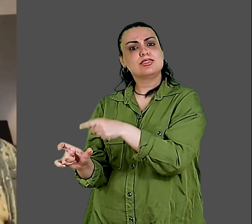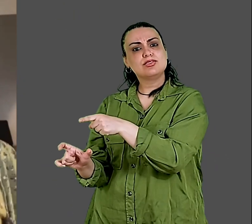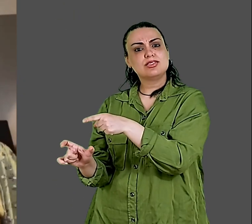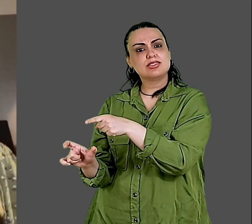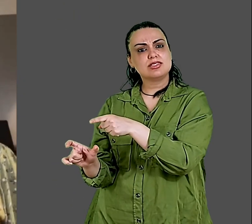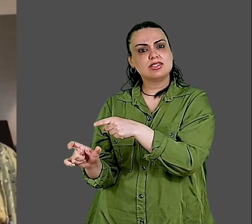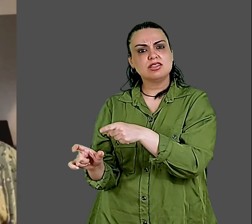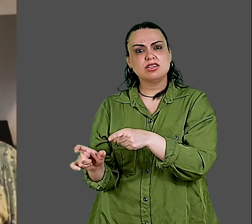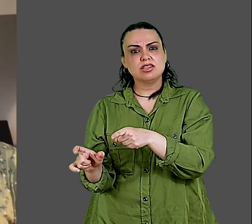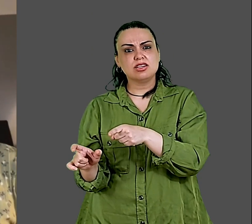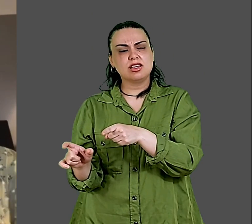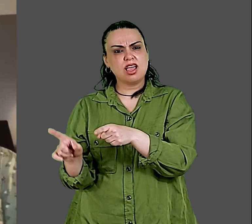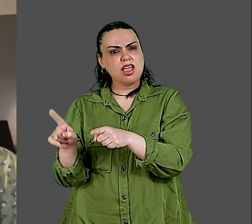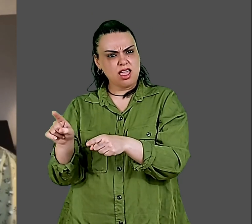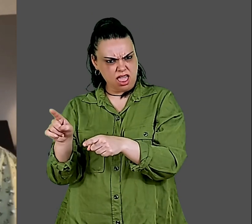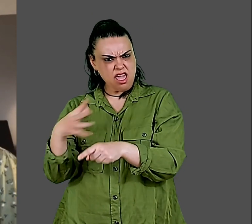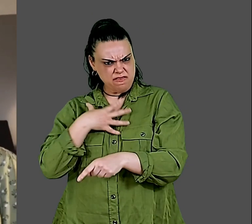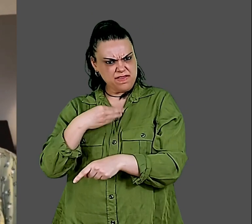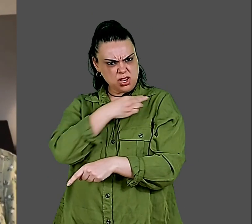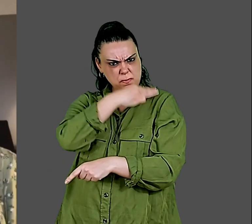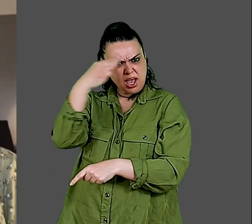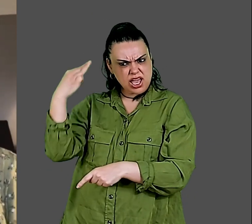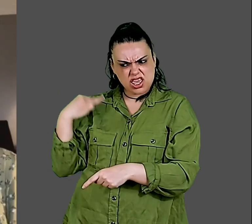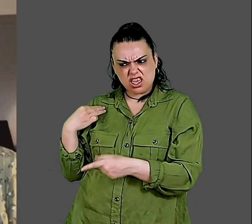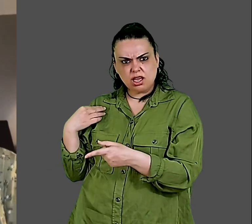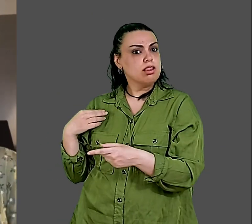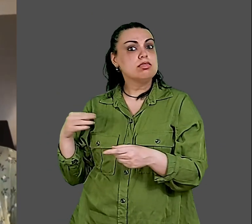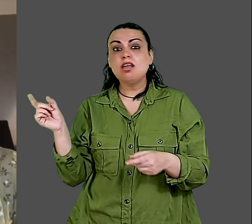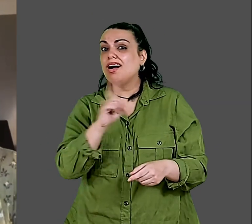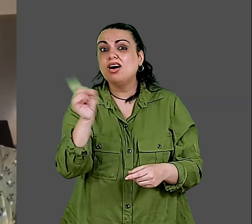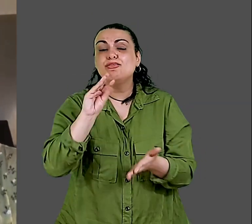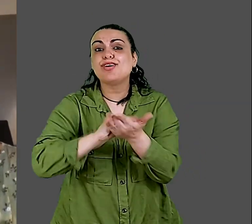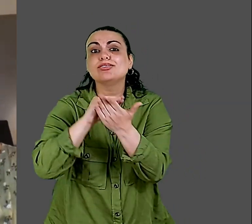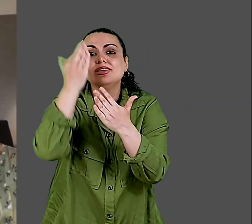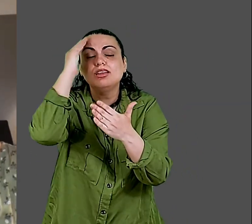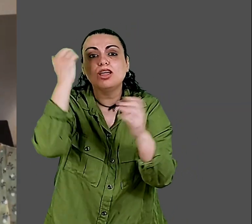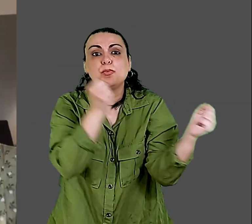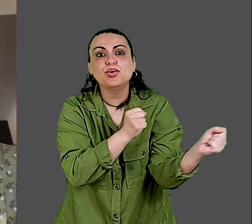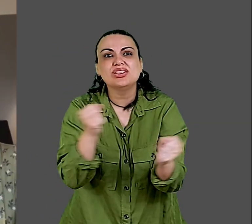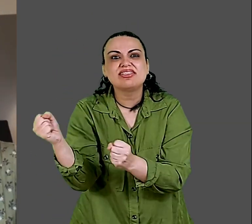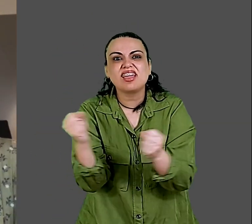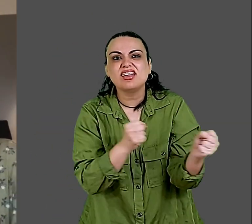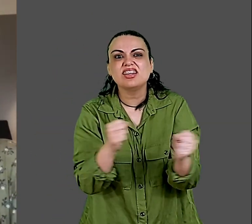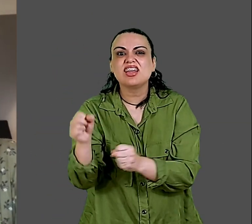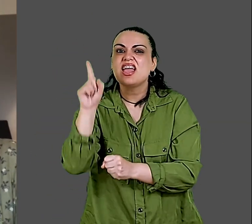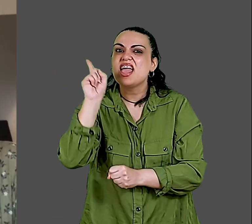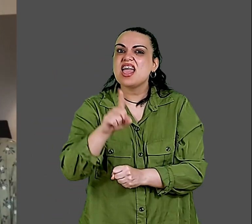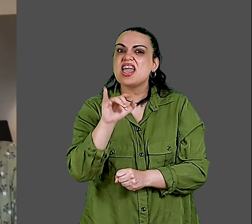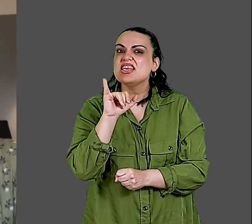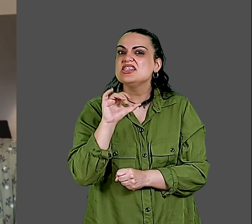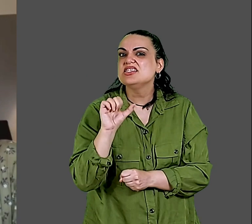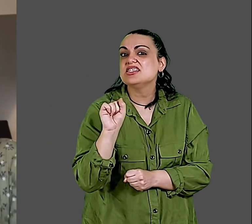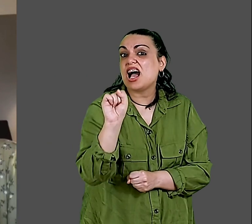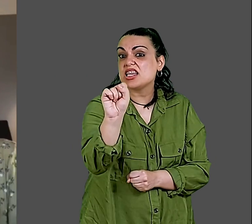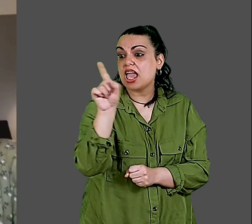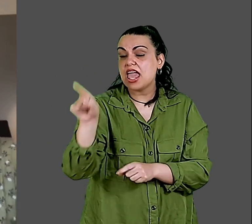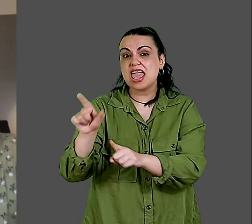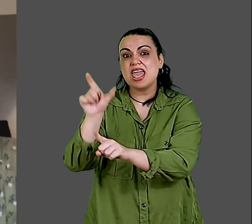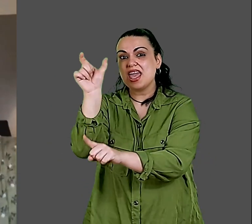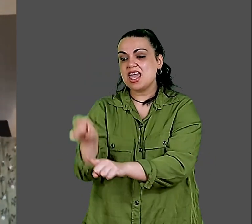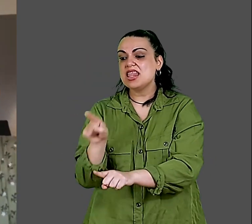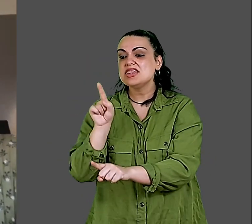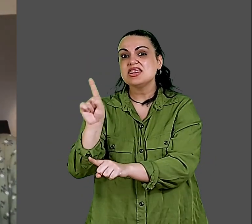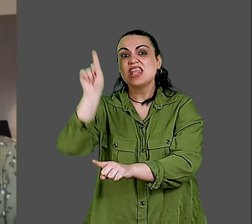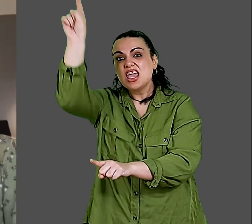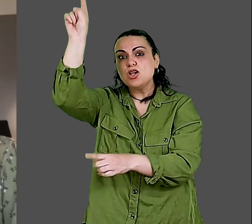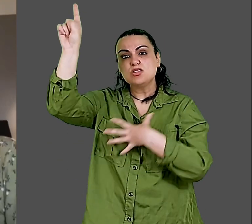gerada a incredulidade. Mas esse aí não é o filho da Maria? Não, eles não estão entendendo o poder. Esse aí é o enunciado de Isaías. Esse é o